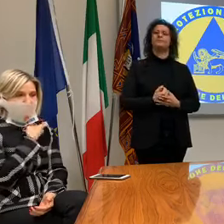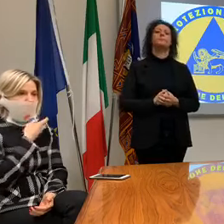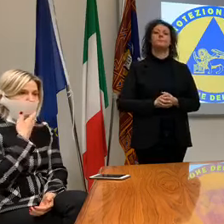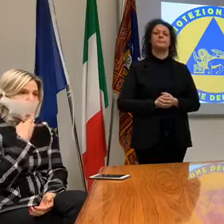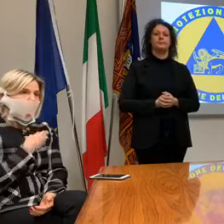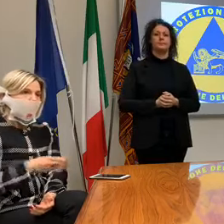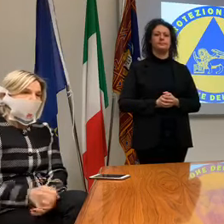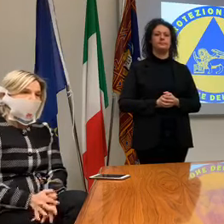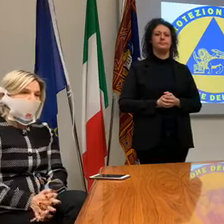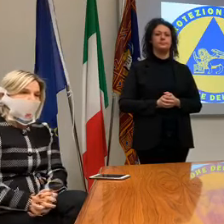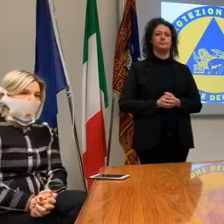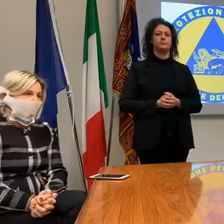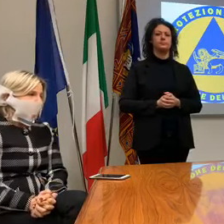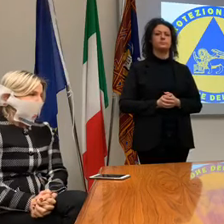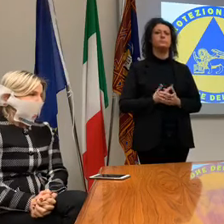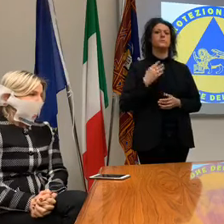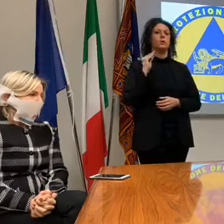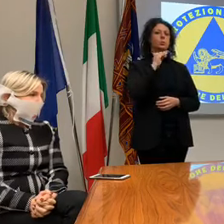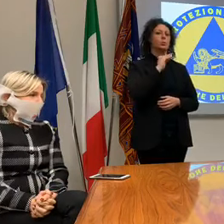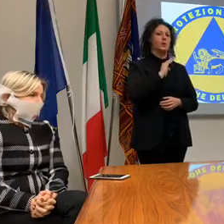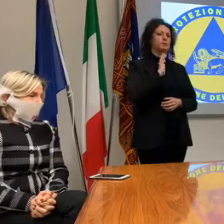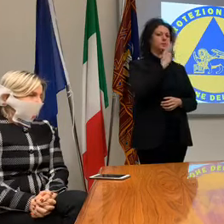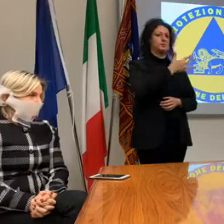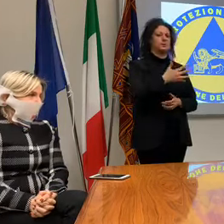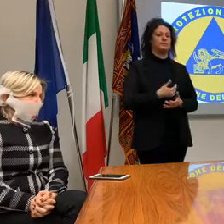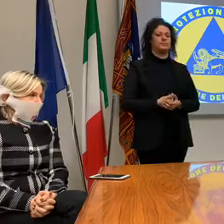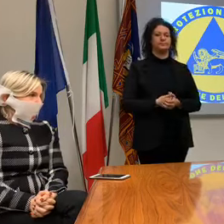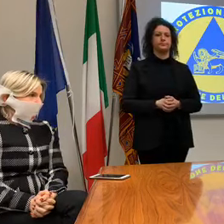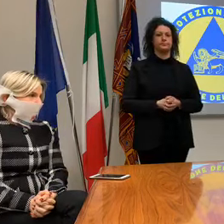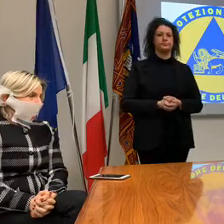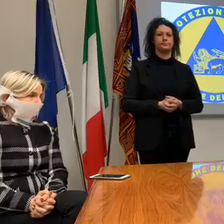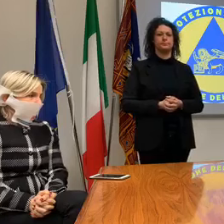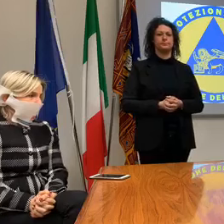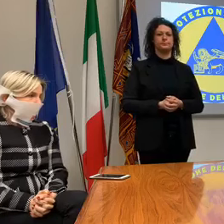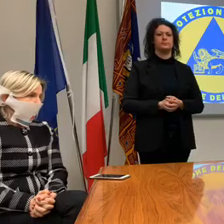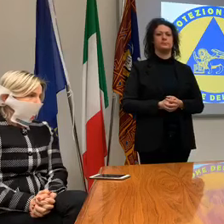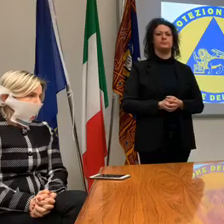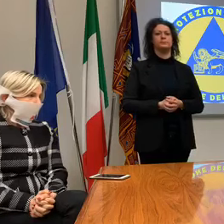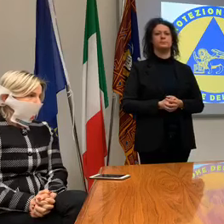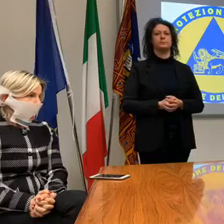è Guerretta. Dai, che poi vado. Sì, un secondo che la trovo.